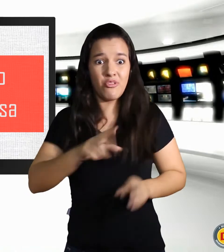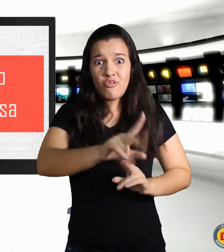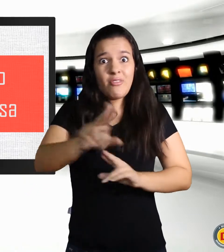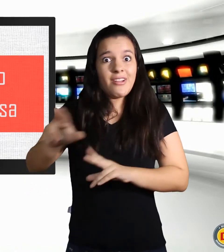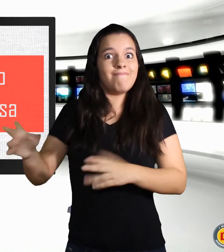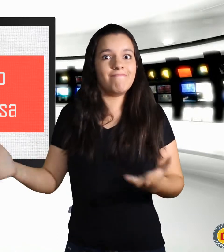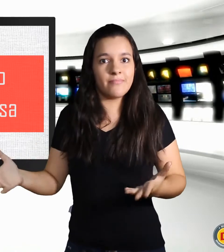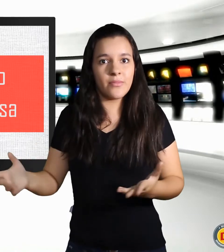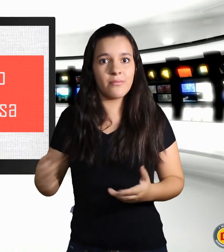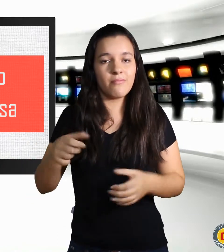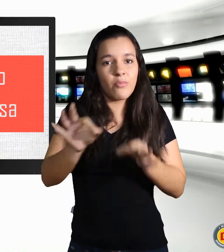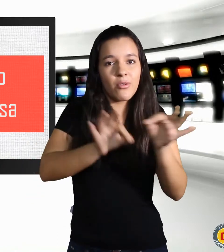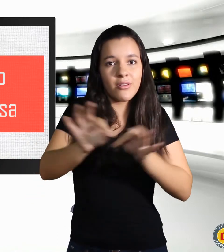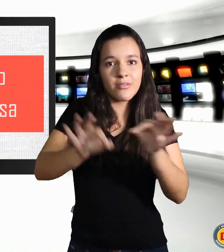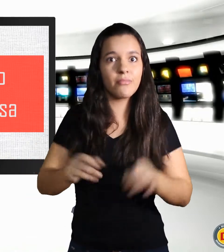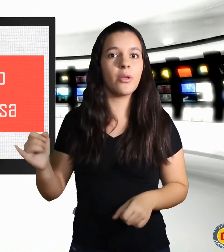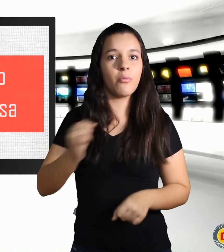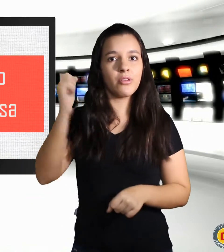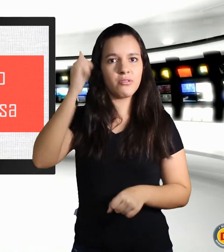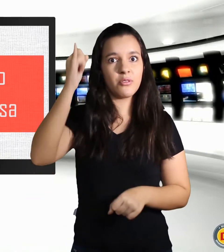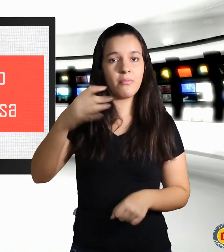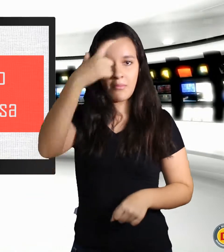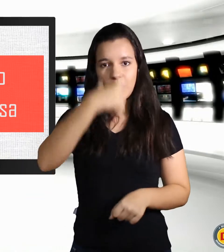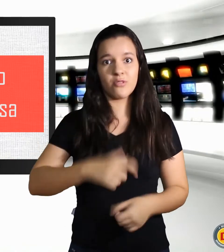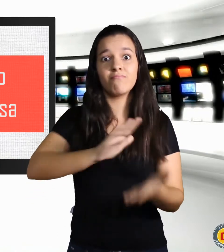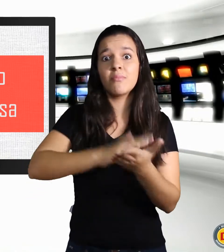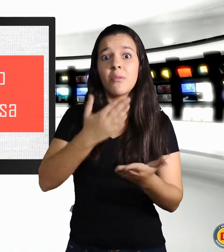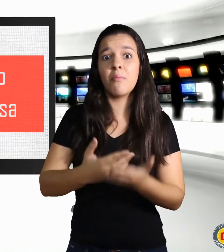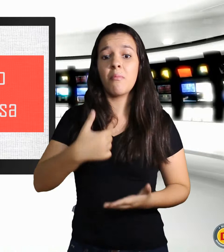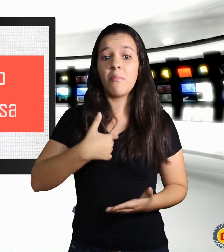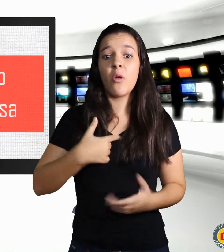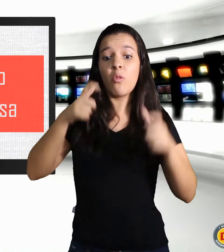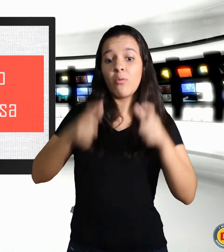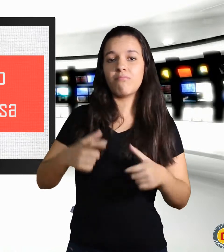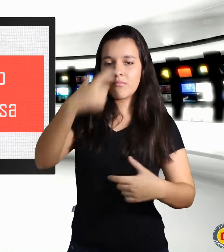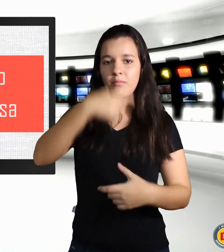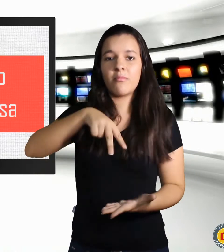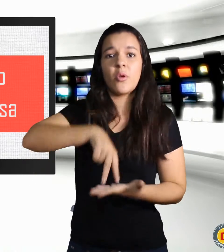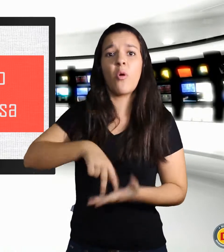das diferentes possibilidades de organizações, é importante que os tios saibam qual deve ser o seu lugar no